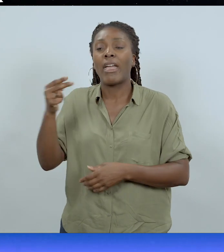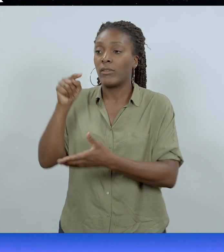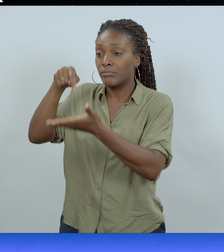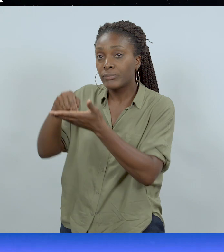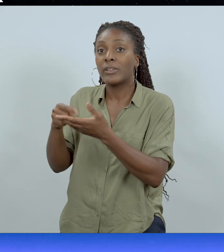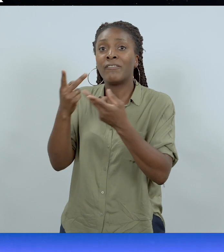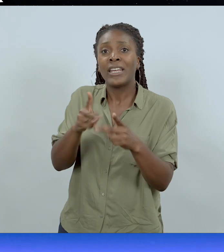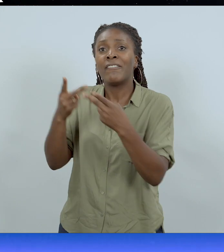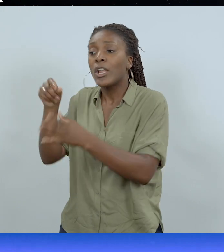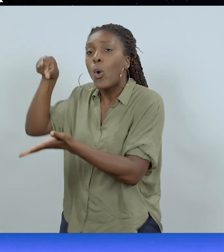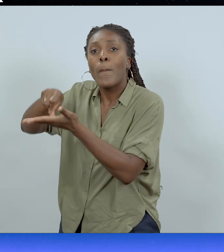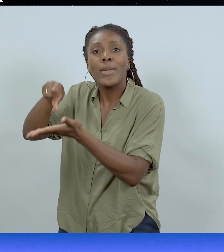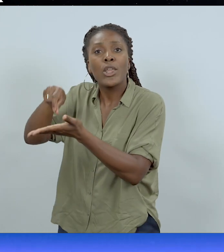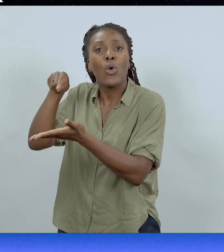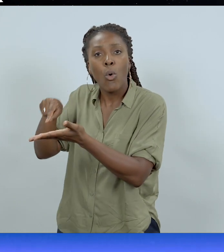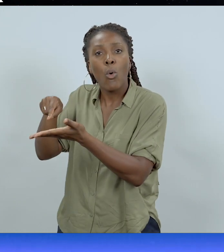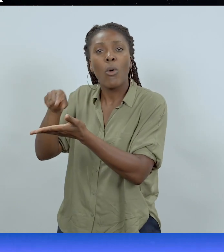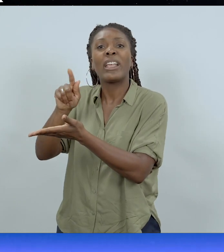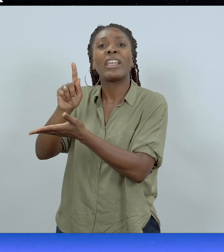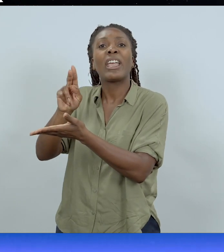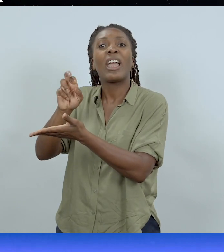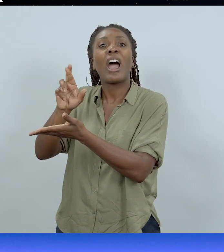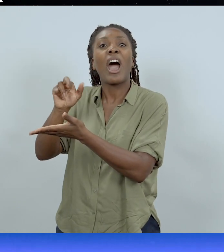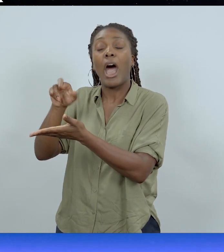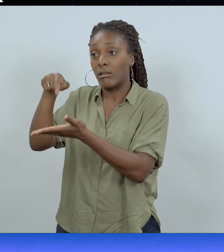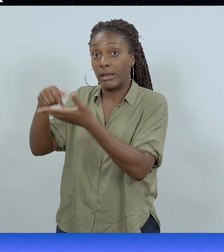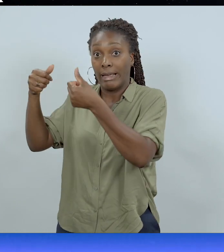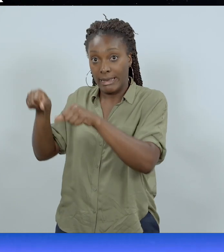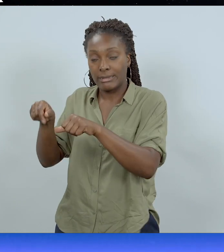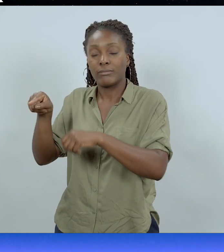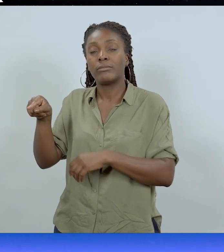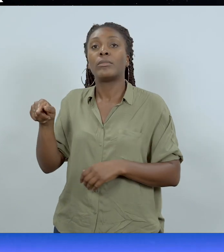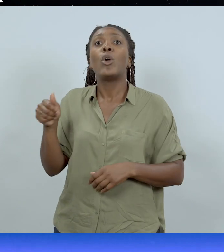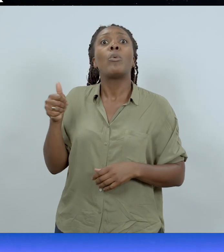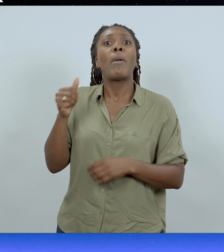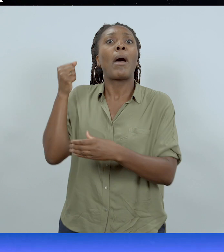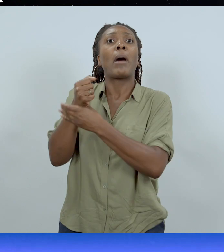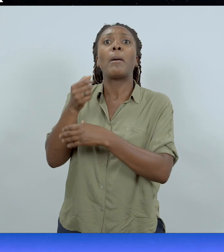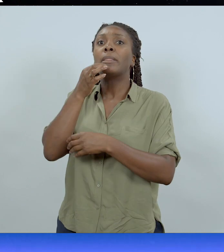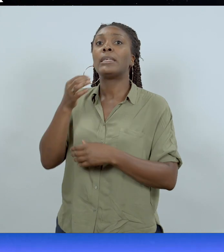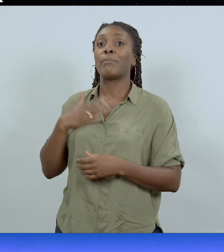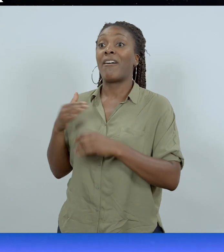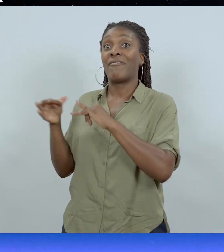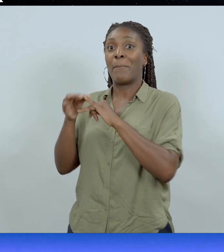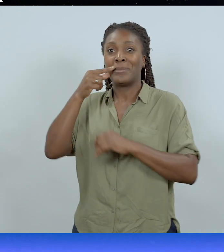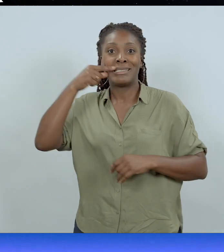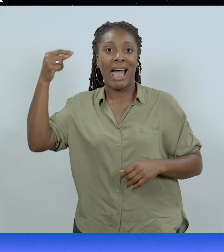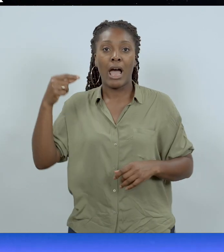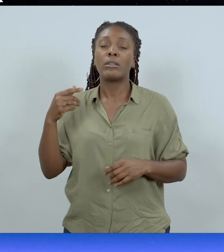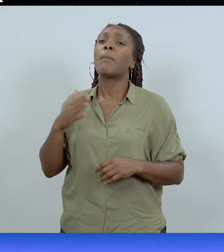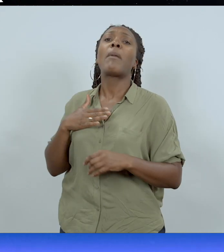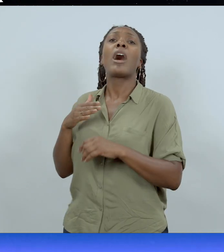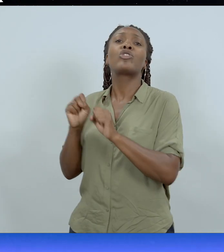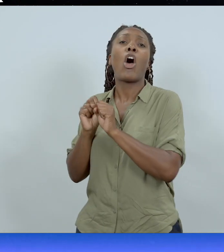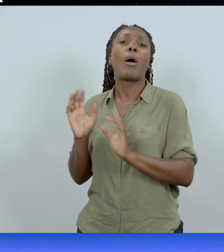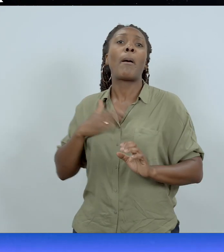s'installa entre Kadès et Chour et il fit un séjour à Guérar. Abraham disait à propos de sa femme Sarah, « C'est ma sœur. » Pourquoi?